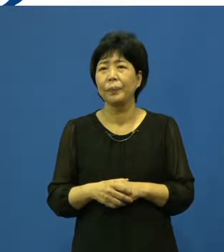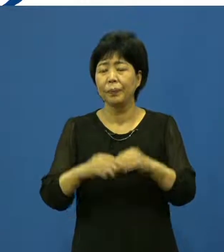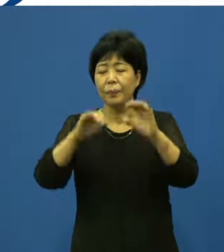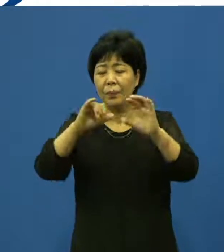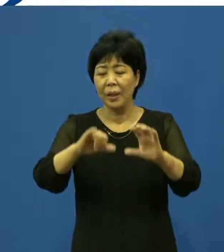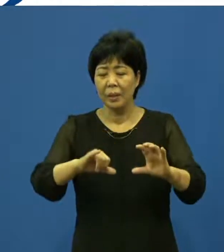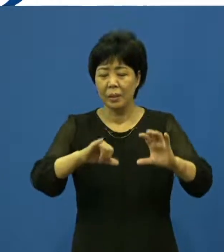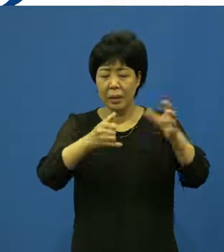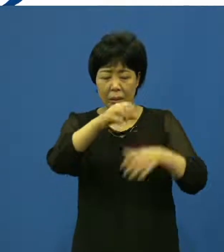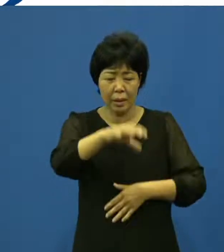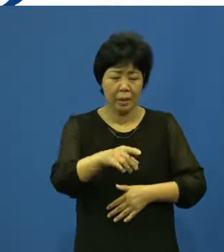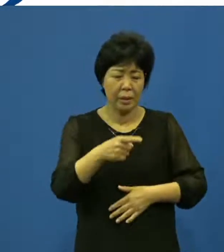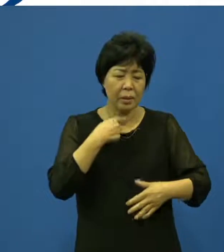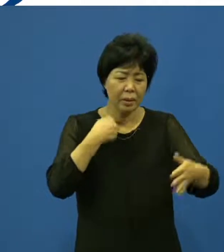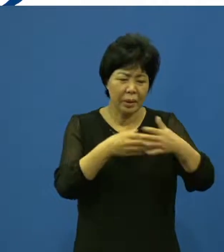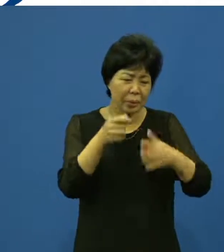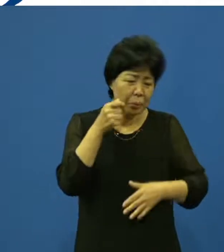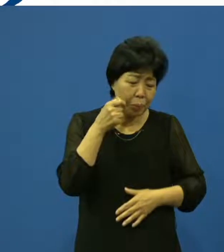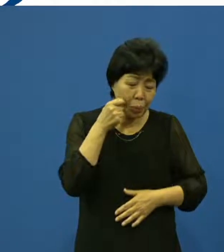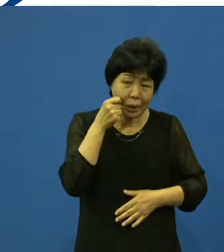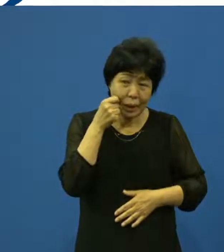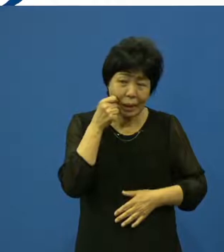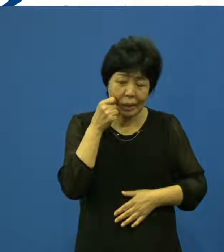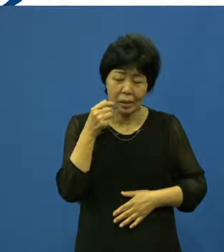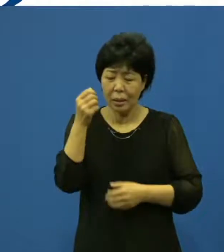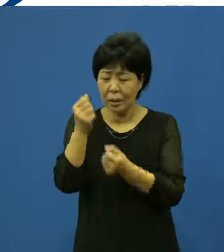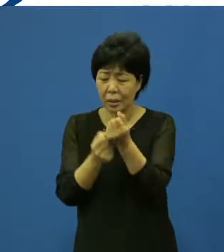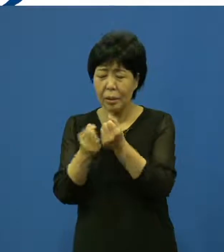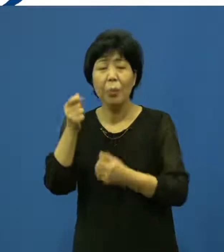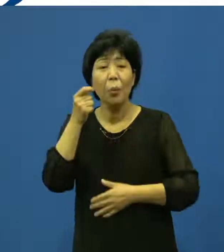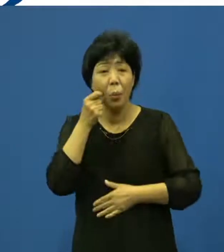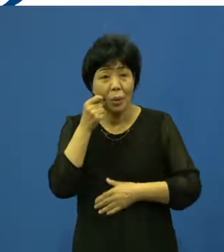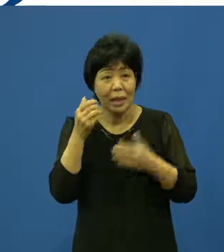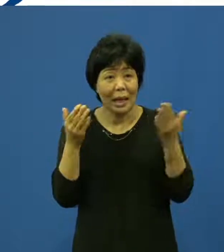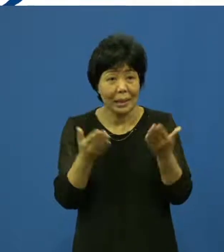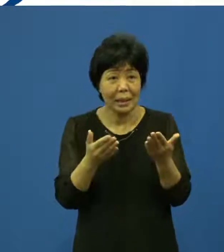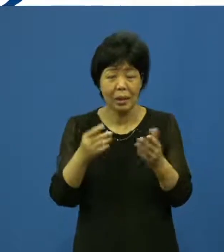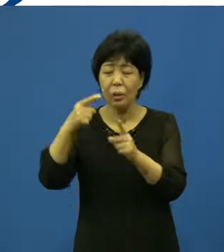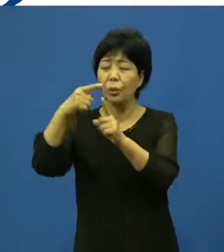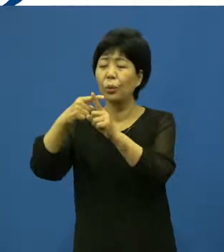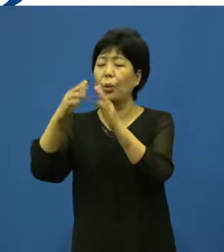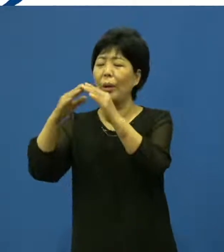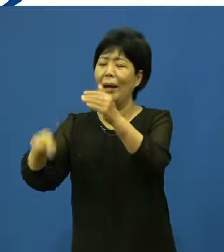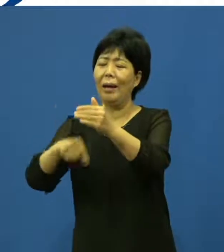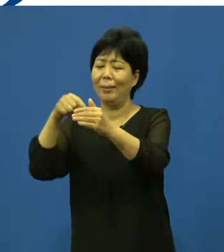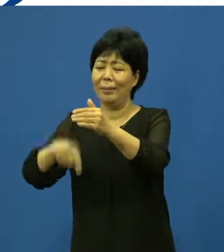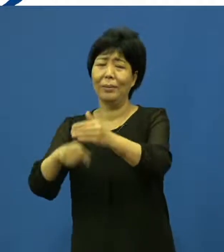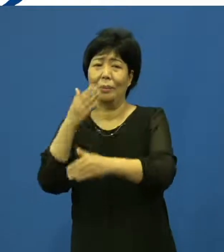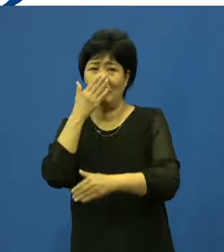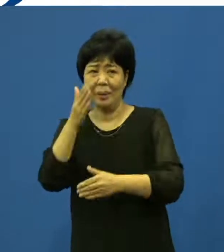세상에서는 도무지 경험할 수 없고 설명이 안 되는 일을 하는 곳이 교회죠. 교회가 아니면 맛볼 수 없는 사랑을